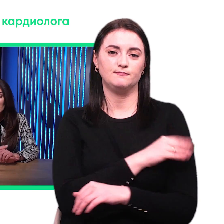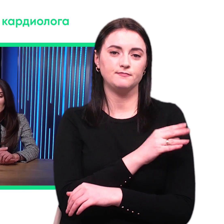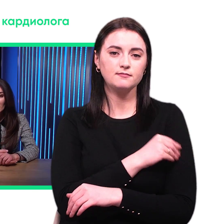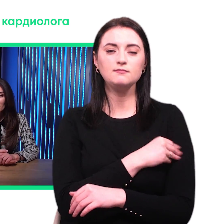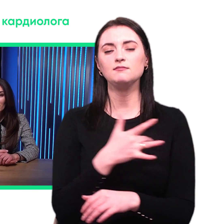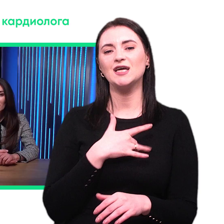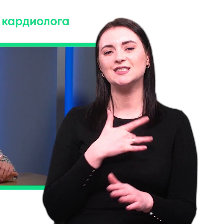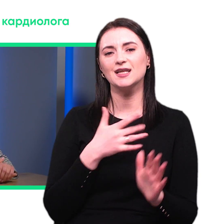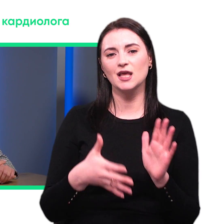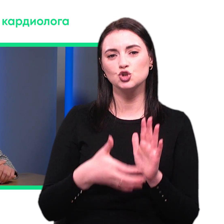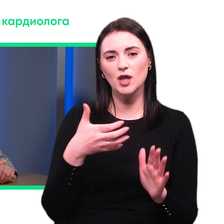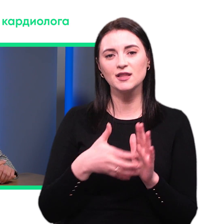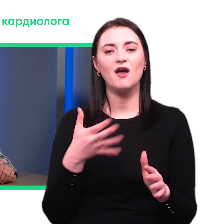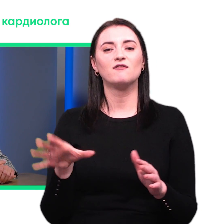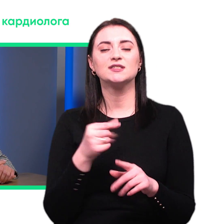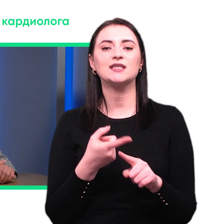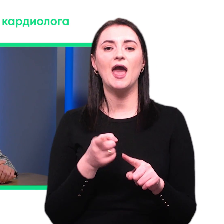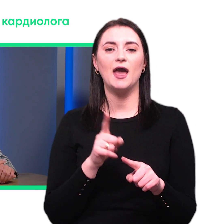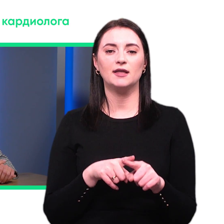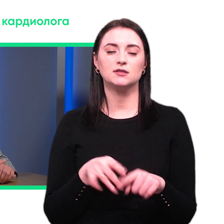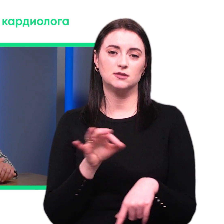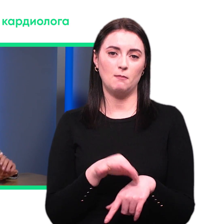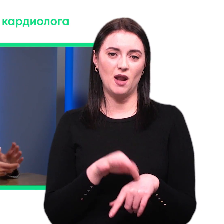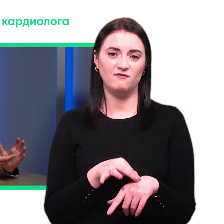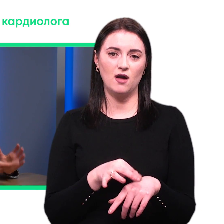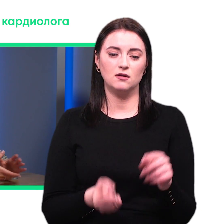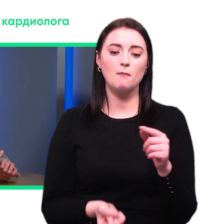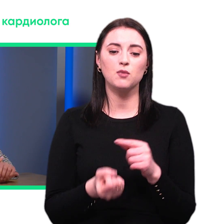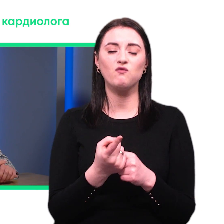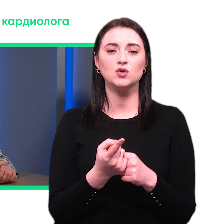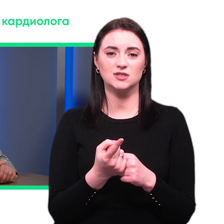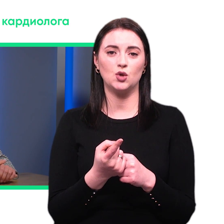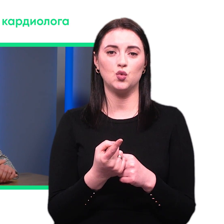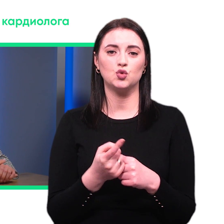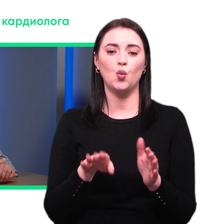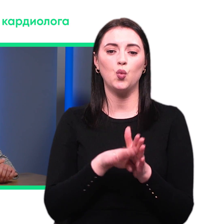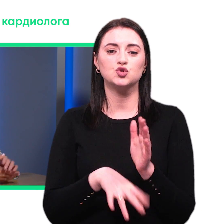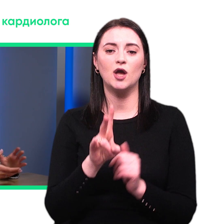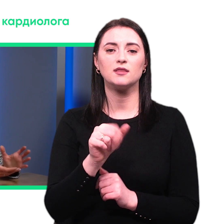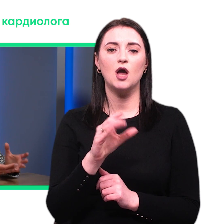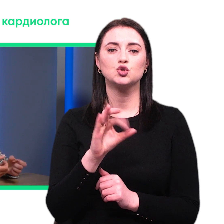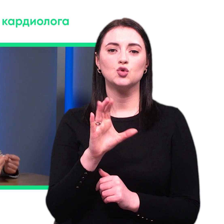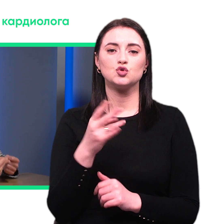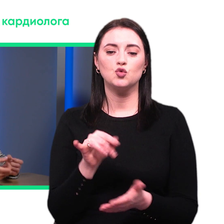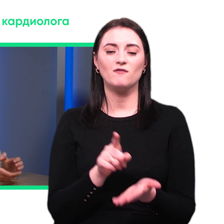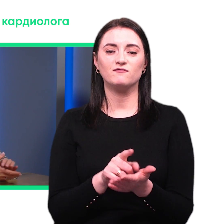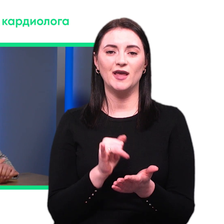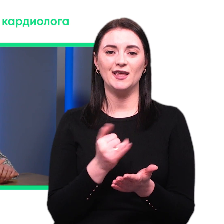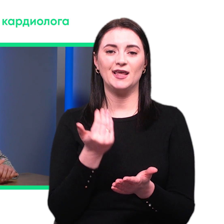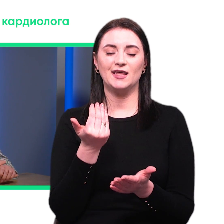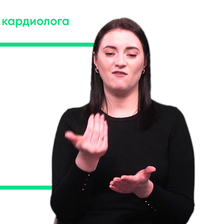сердечная недостаточность. Все эти заболевания провоцируют ухудшение насосной функции сердца и его